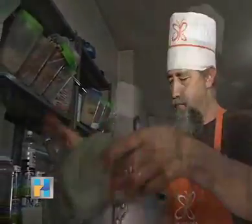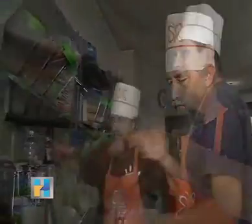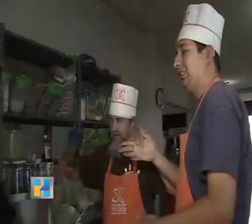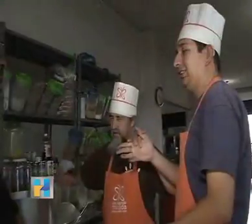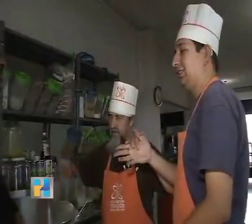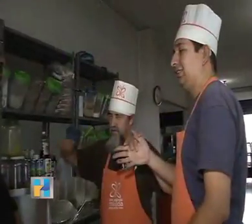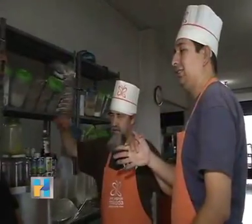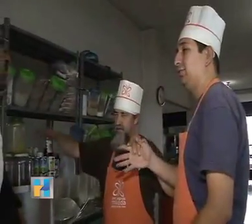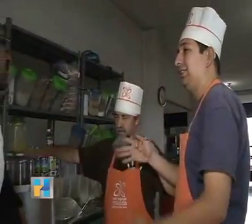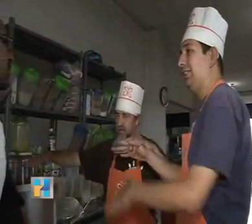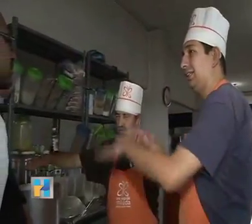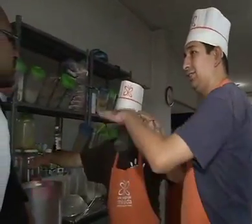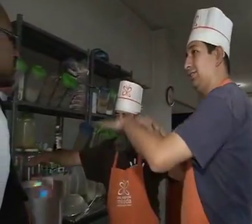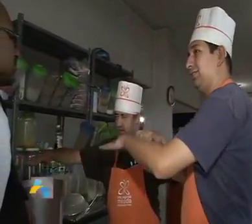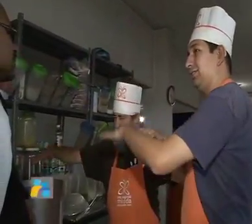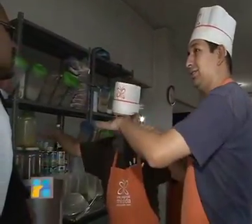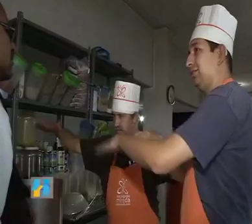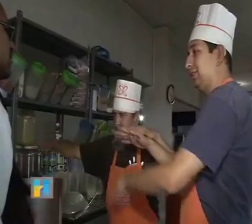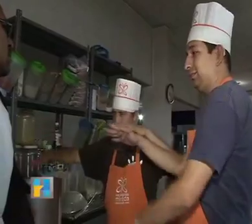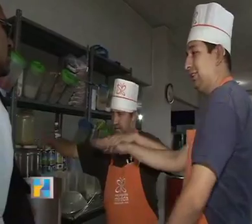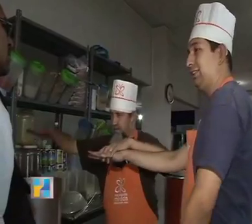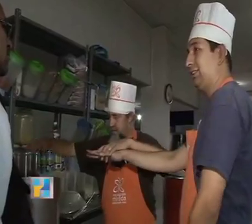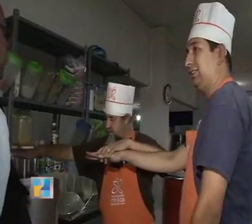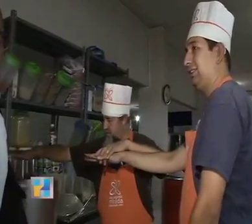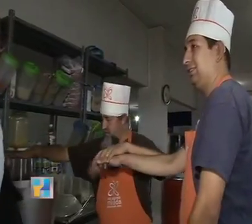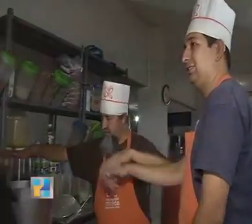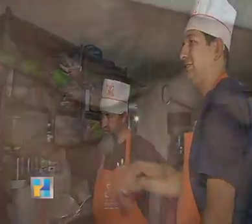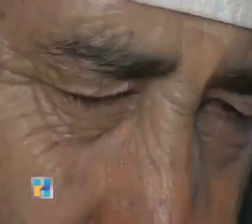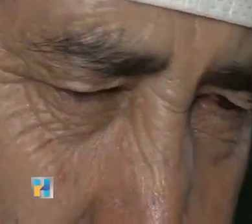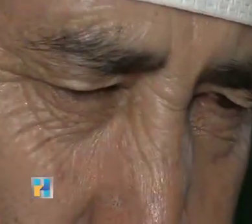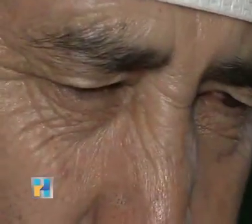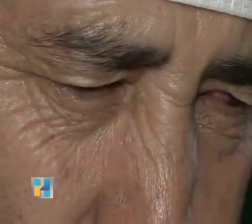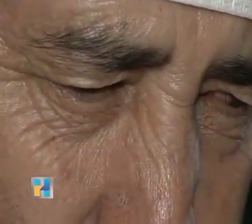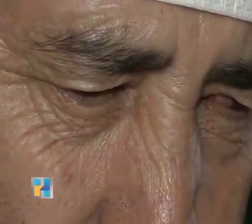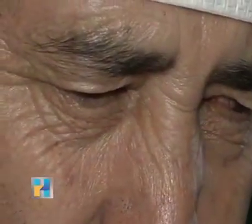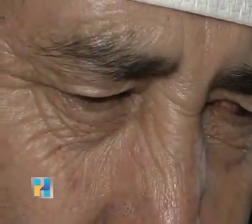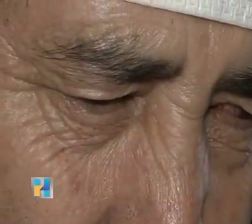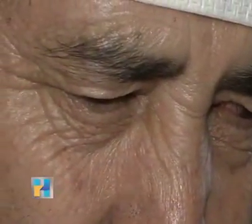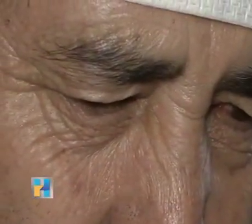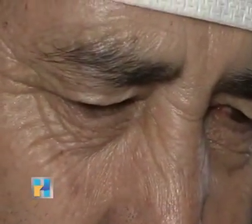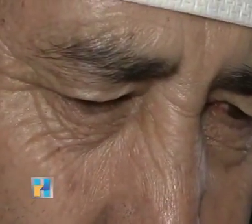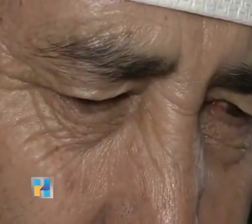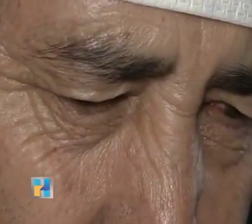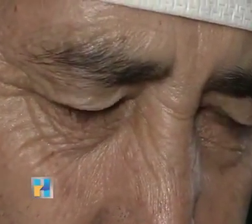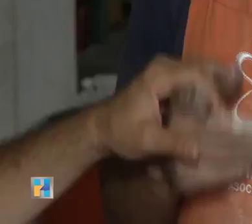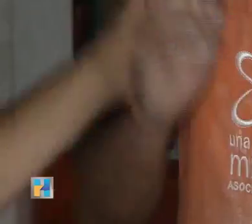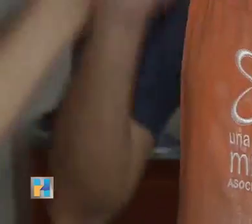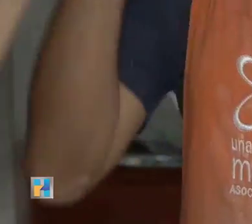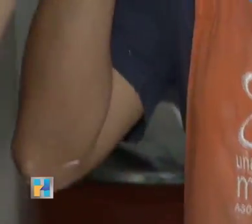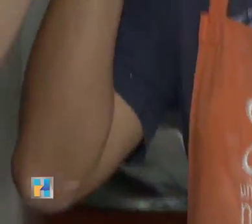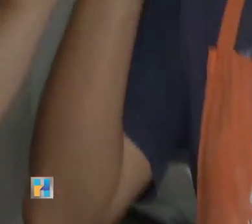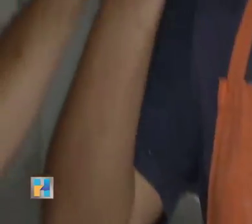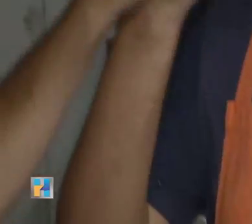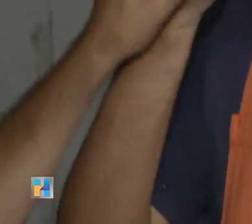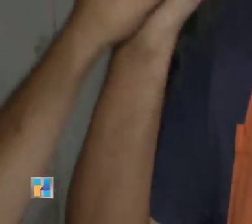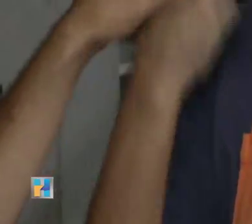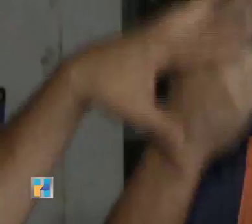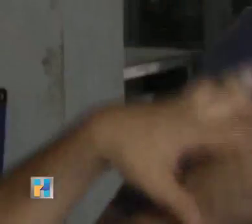sentir fuentes de calor con las manos así. Es una segunda mirada. Segunda mirada talleres, para él,